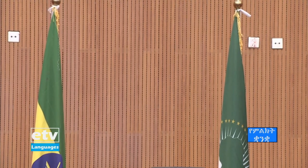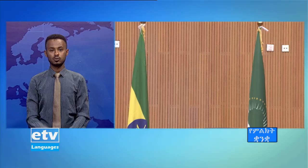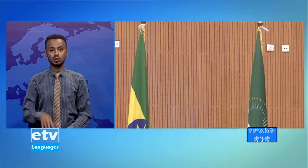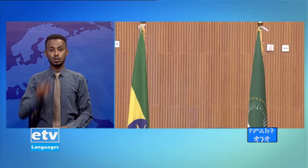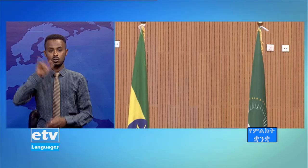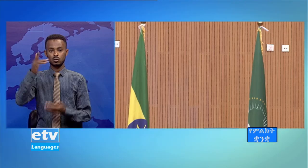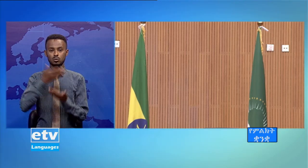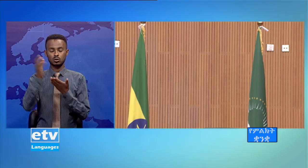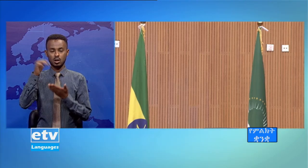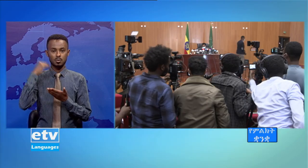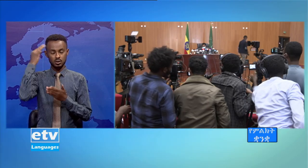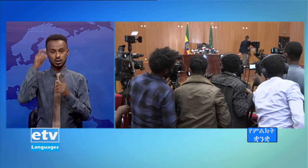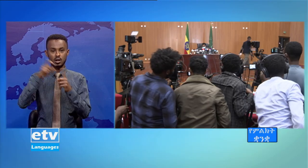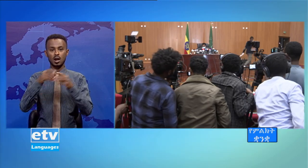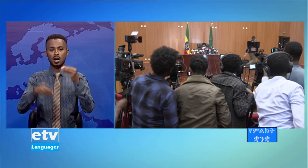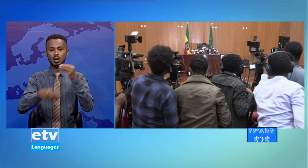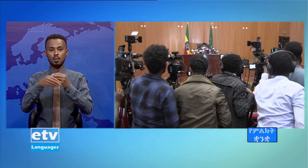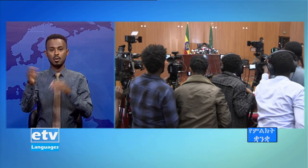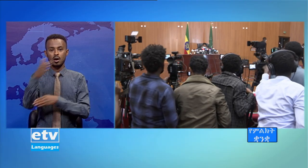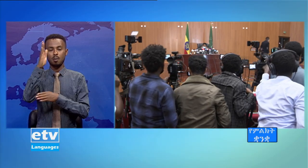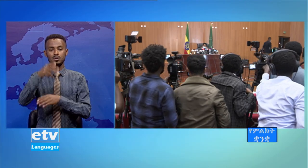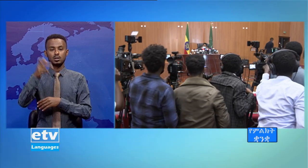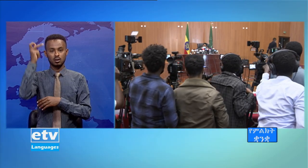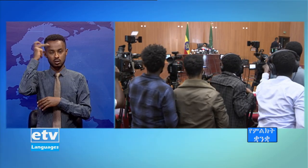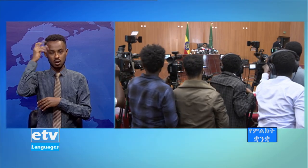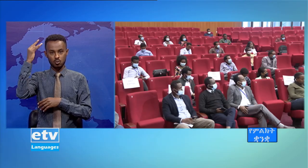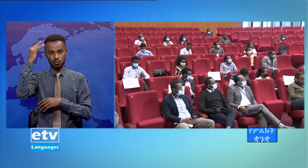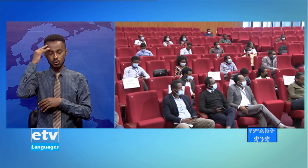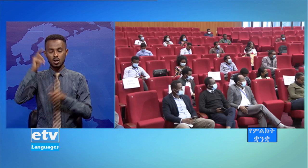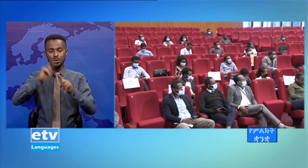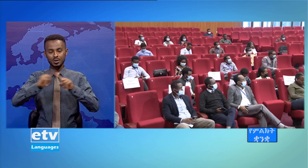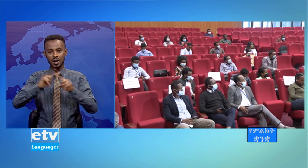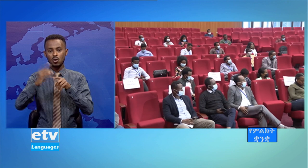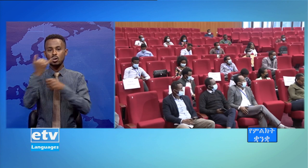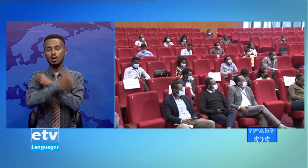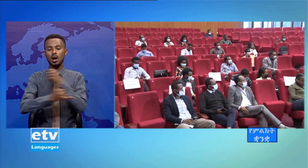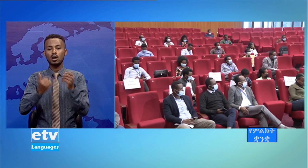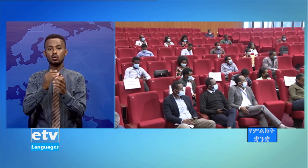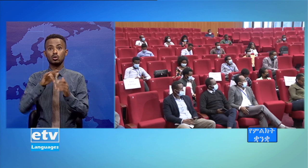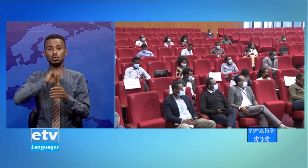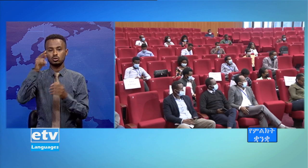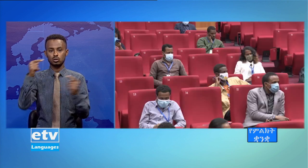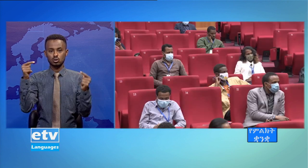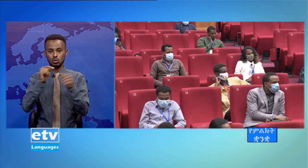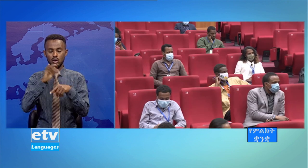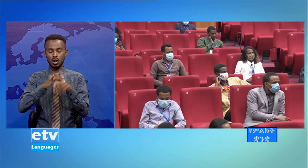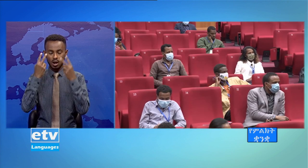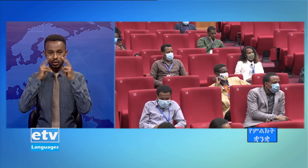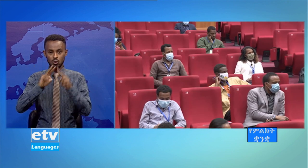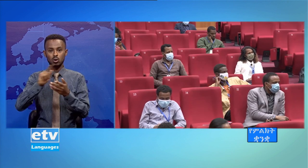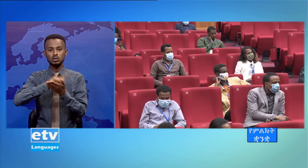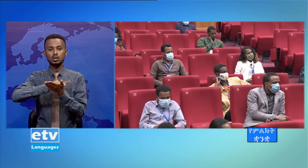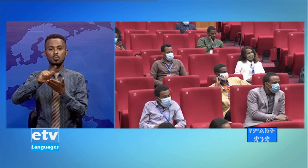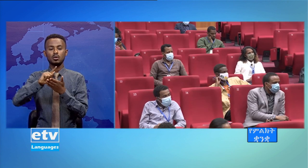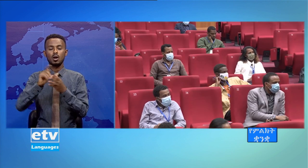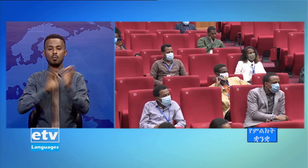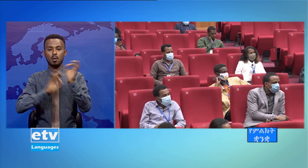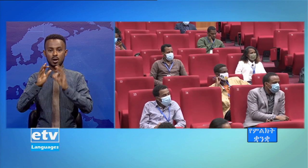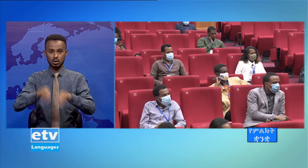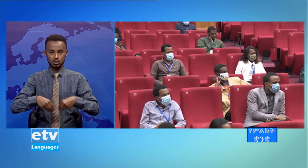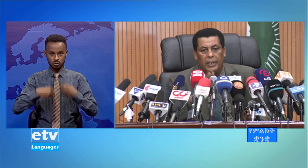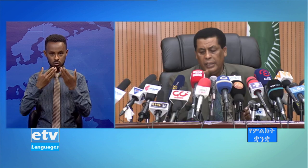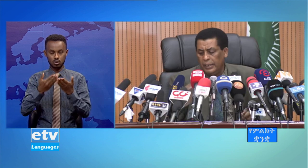የውጭ ጉዳይ ሚኒስቴር ቃል አቀባይ አምባሳደር ዲና ሙፍቲ በተለያዩ የሀገሪቱ የውጭ ግንኙነቶች ላይ ያተኮረ ሳምንታዊ ማብራሪያን